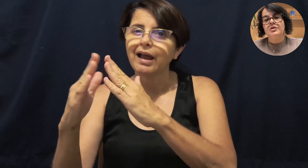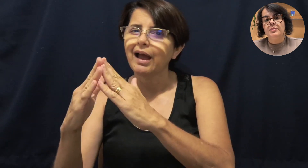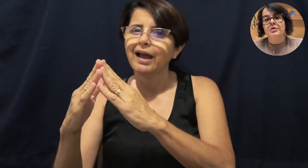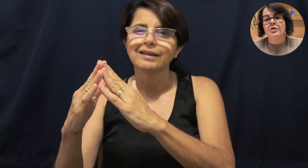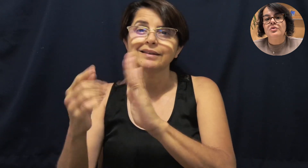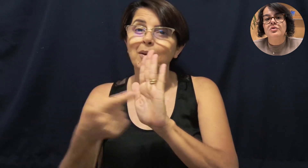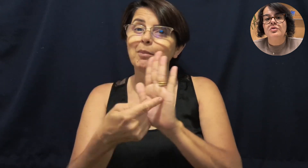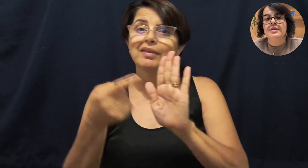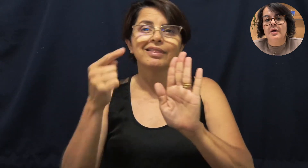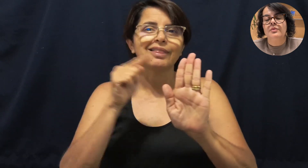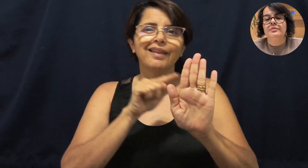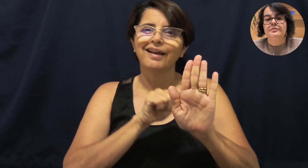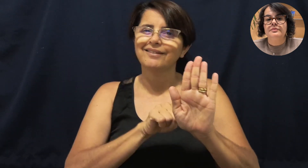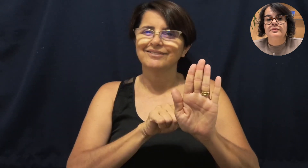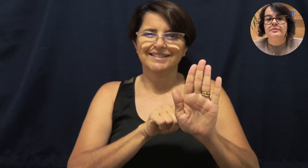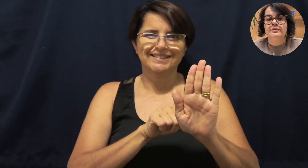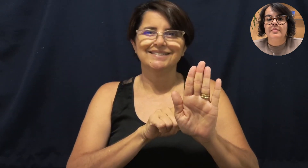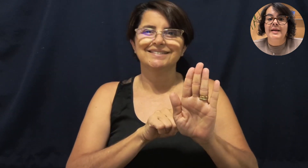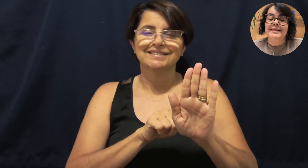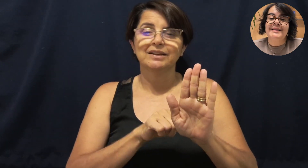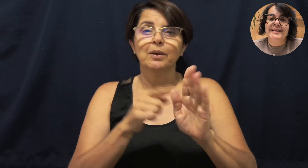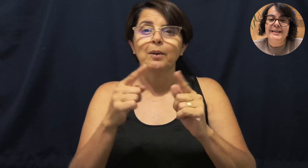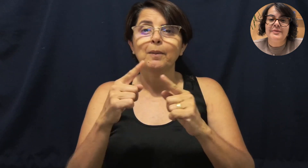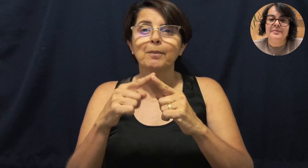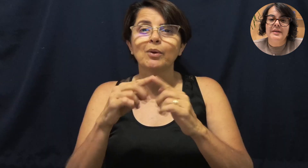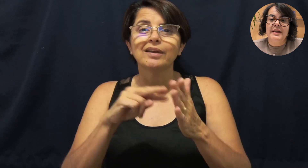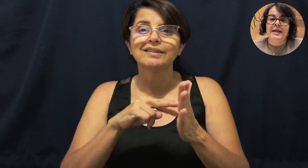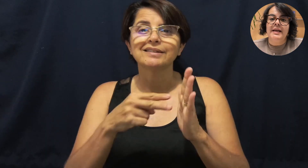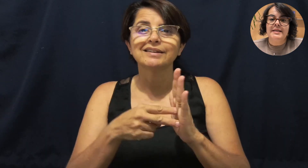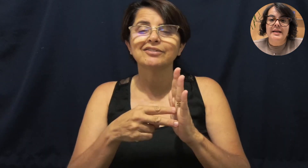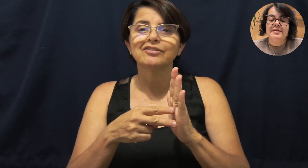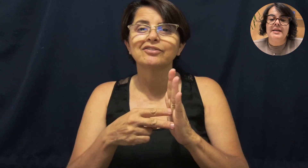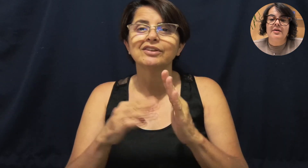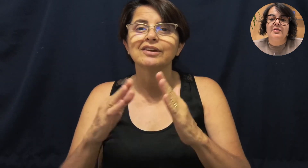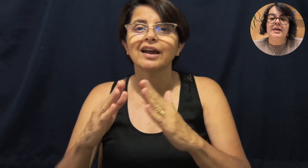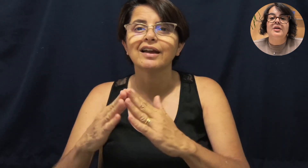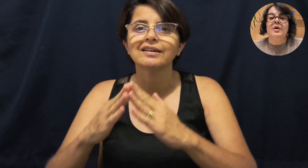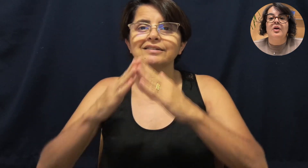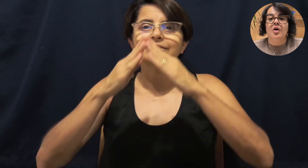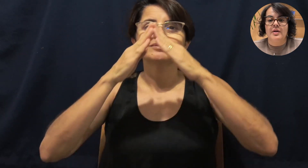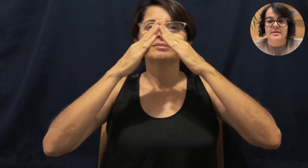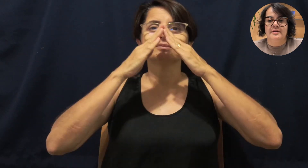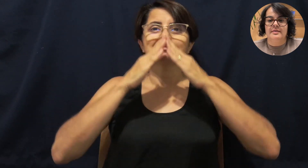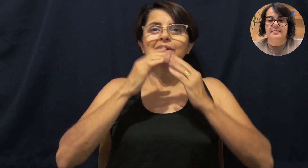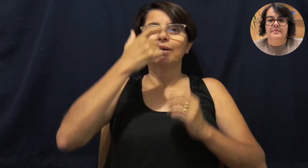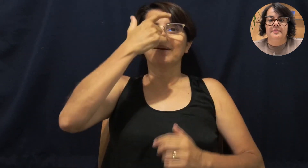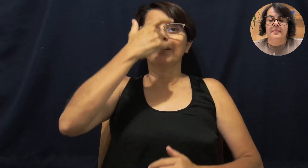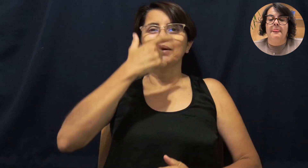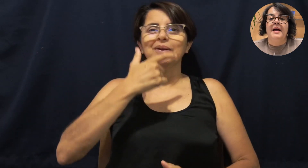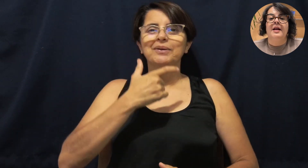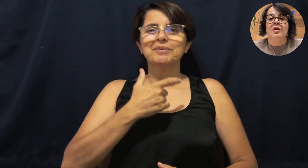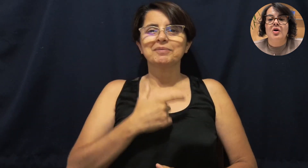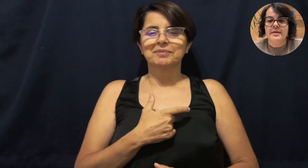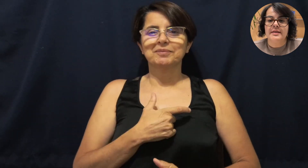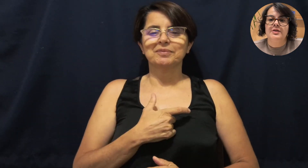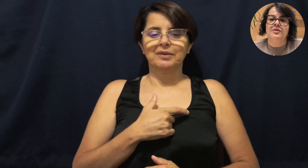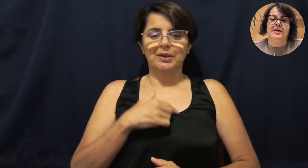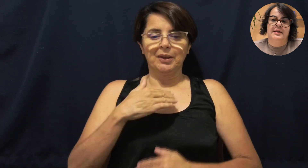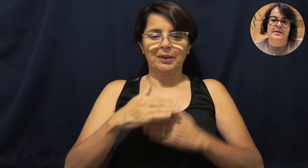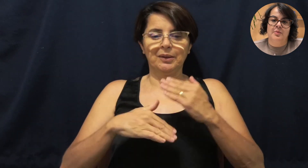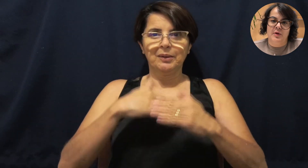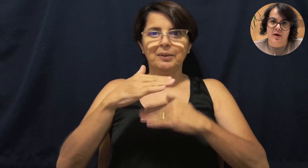a esse tipo de construção, mas sim, ele estava se referindo a nós, a